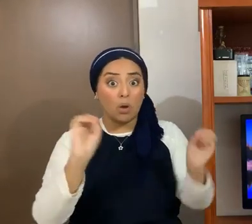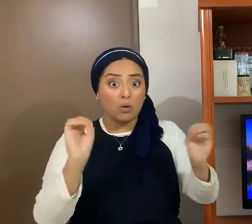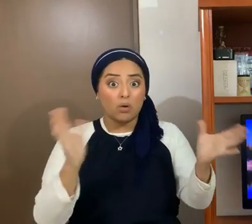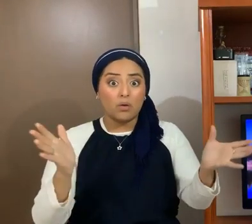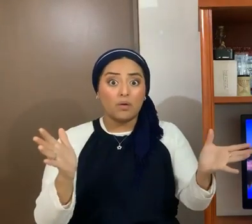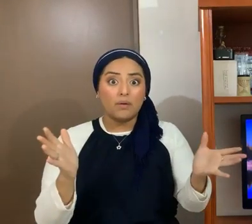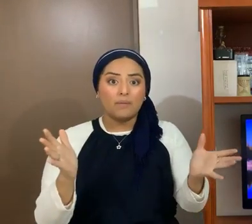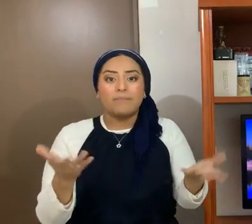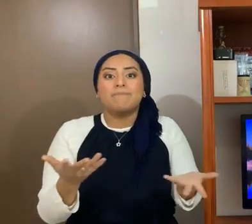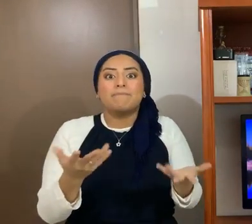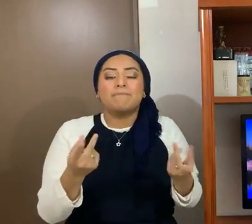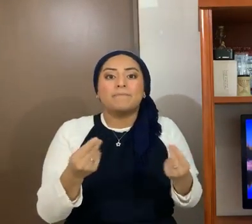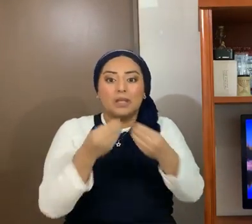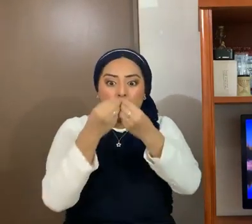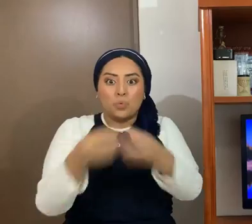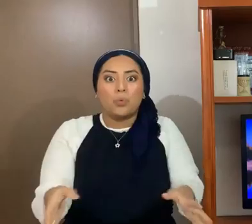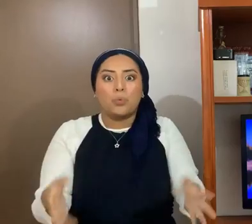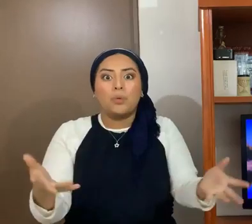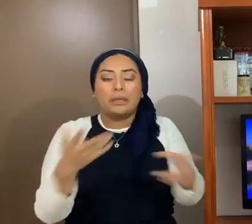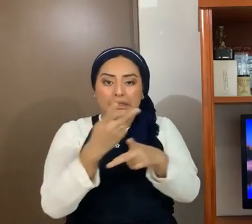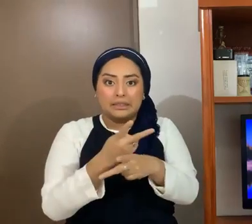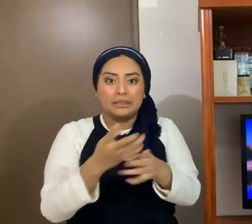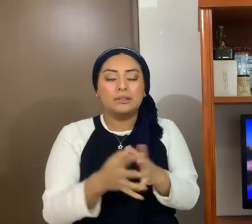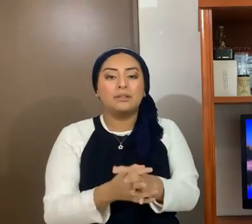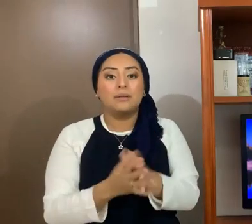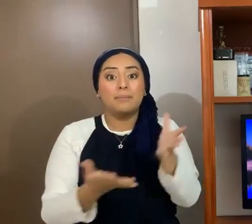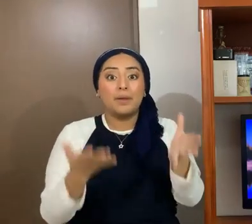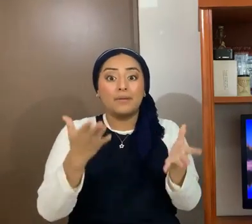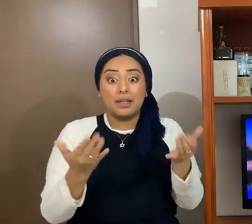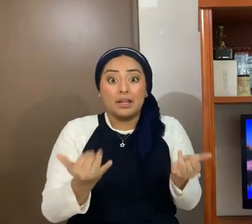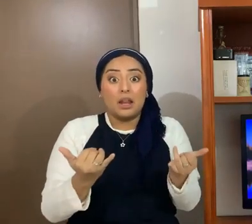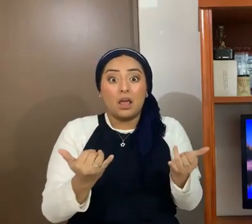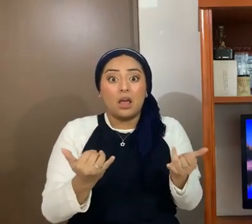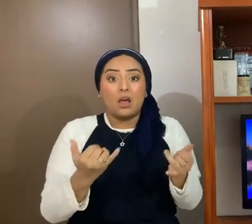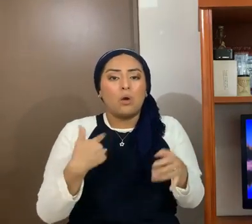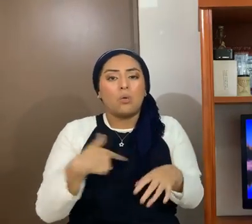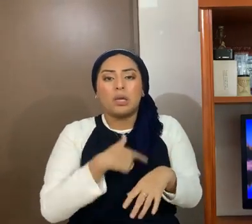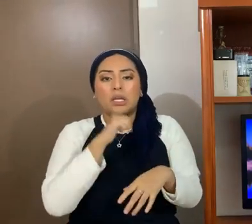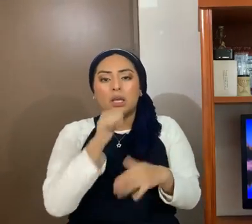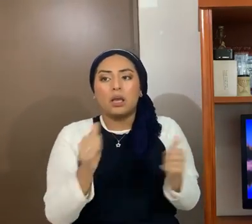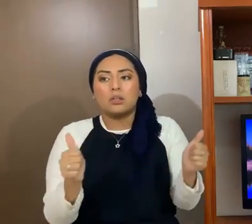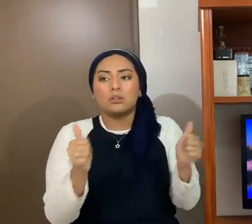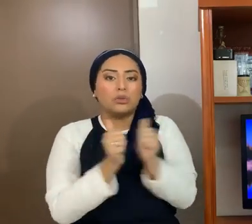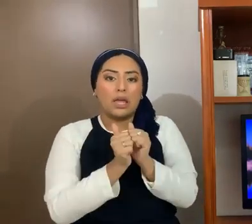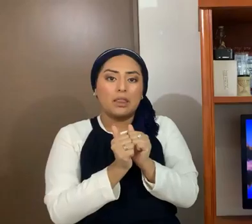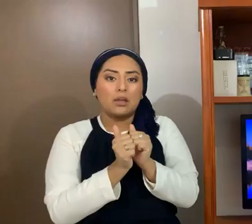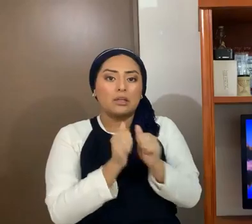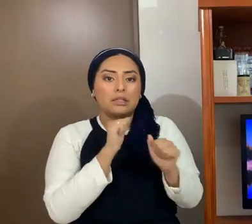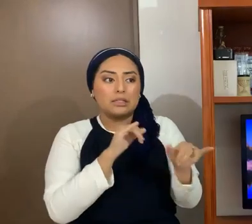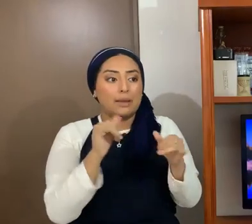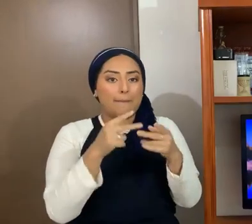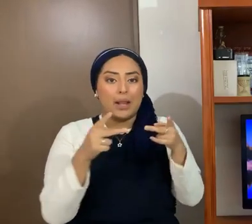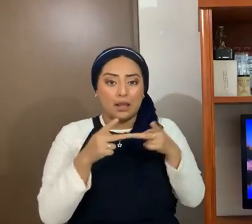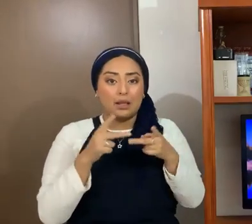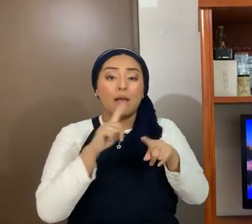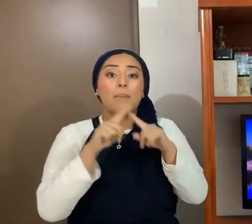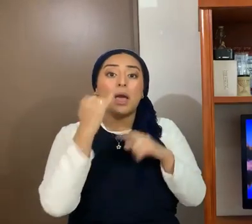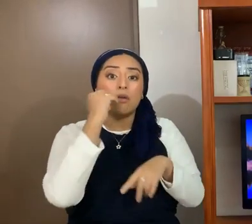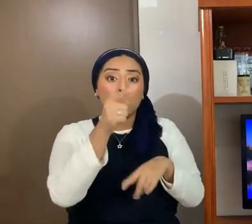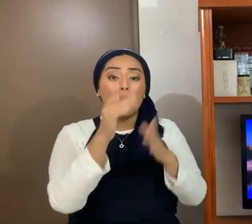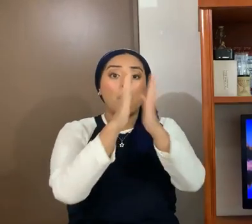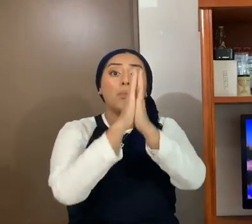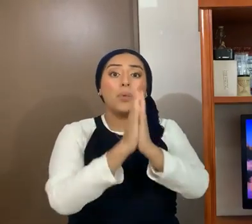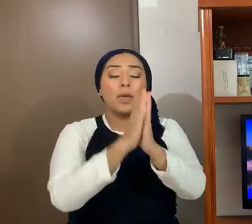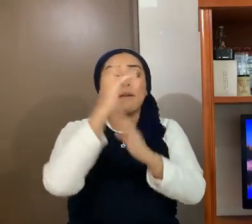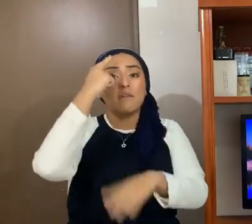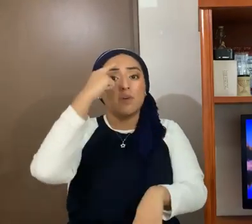¿No? Te estás perdiendo una gran bendición. Porque a lo mejor ahorita en este momento no estamos juntos, no estamos en el mismo lugar. Pero si tú oras